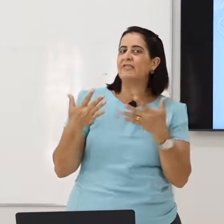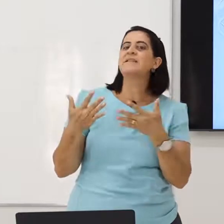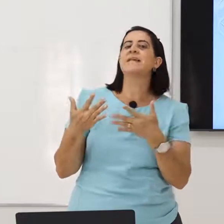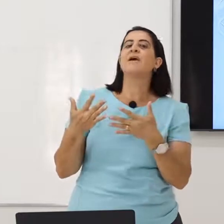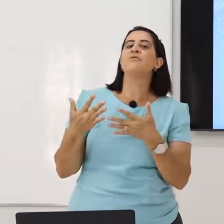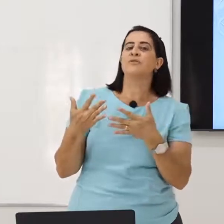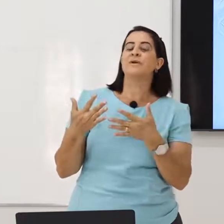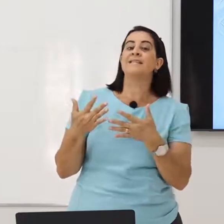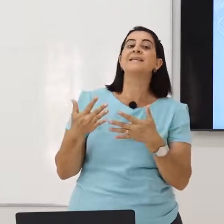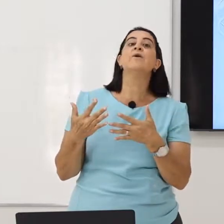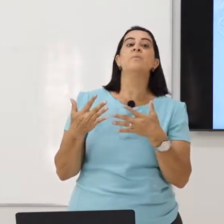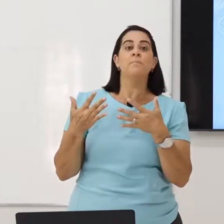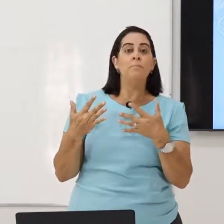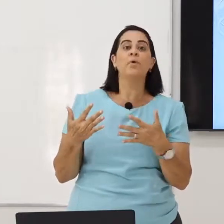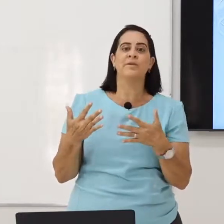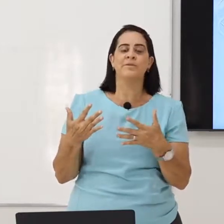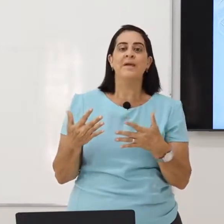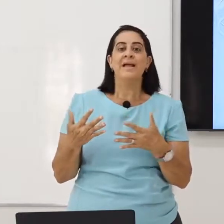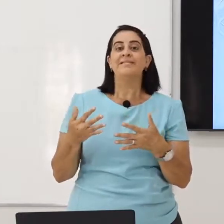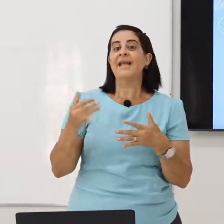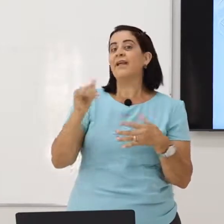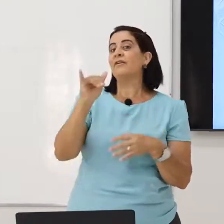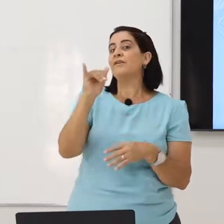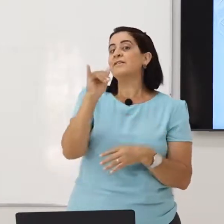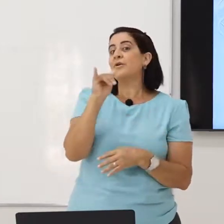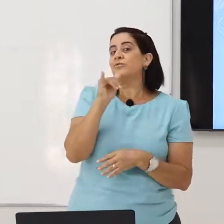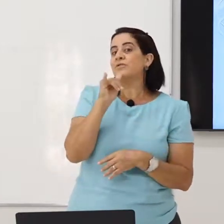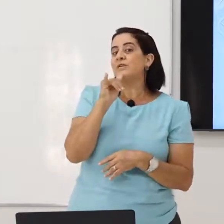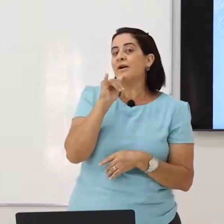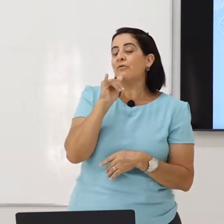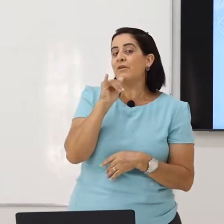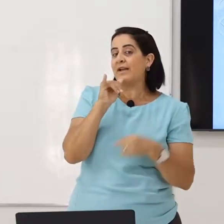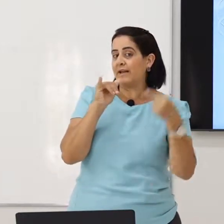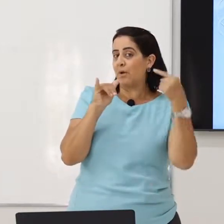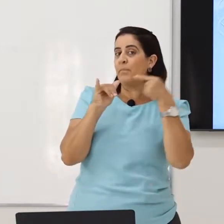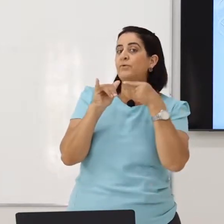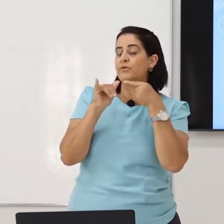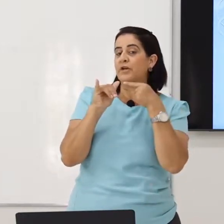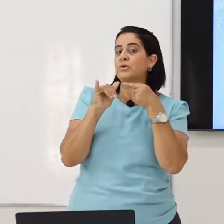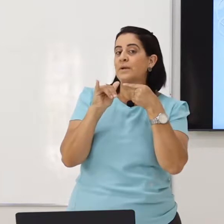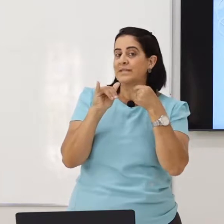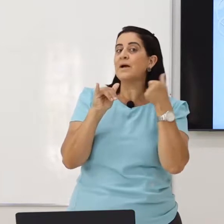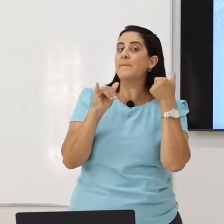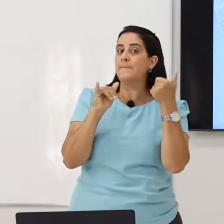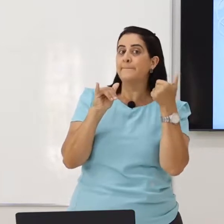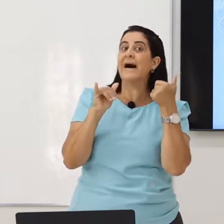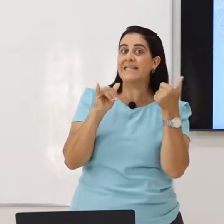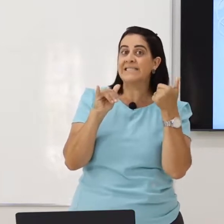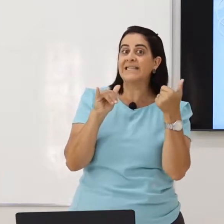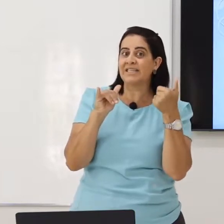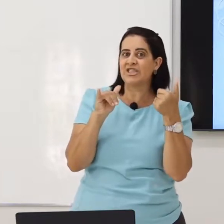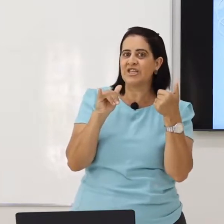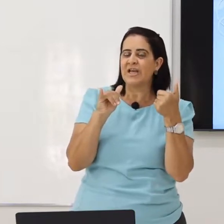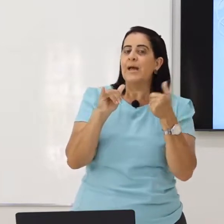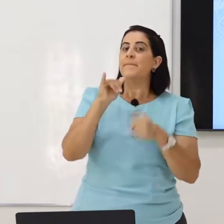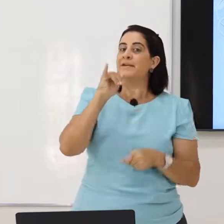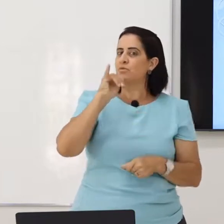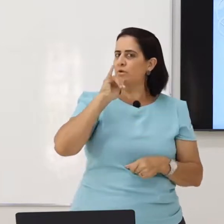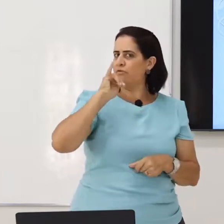relevância à configuração? Muito. Tem relevância onde o sinal fica, que é o ponto de articulação? Bastante. Mas o